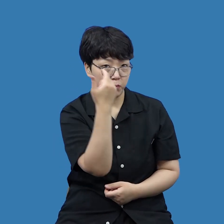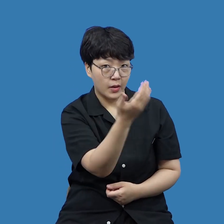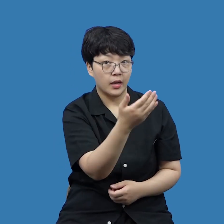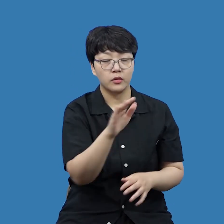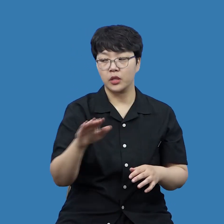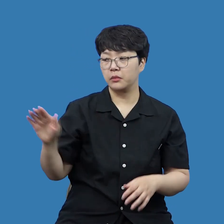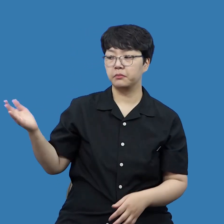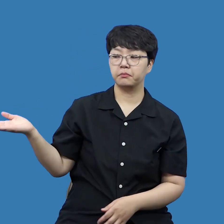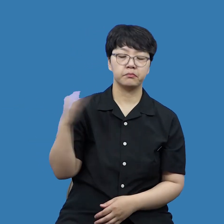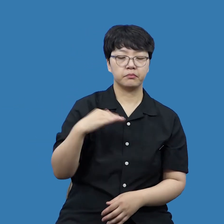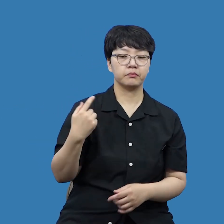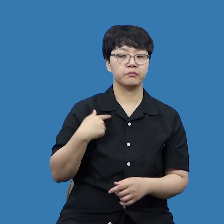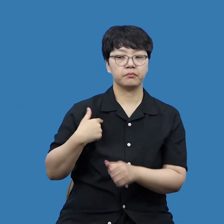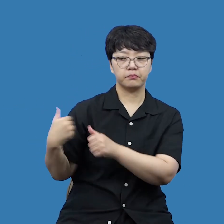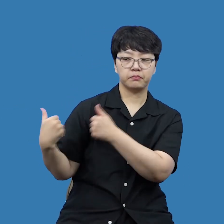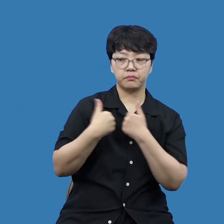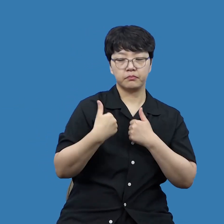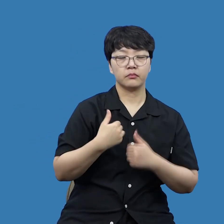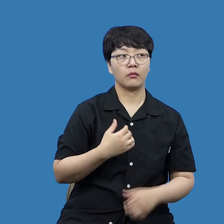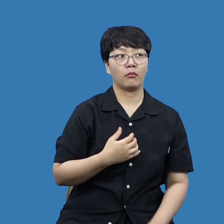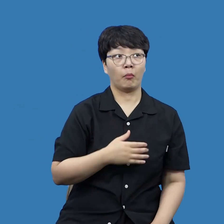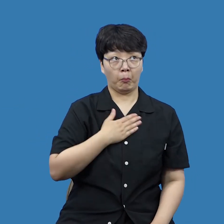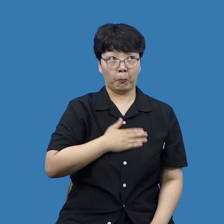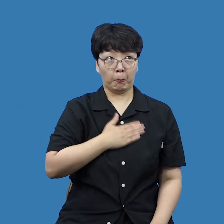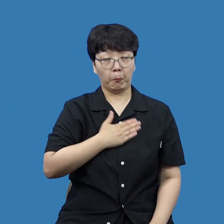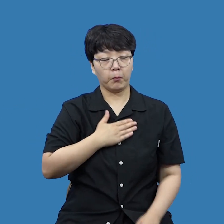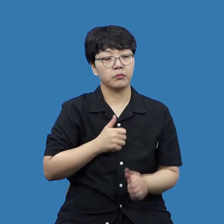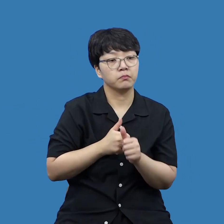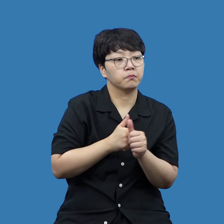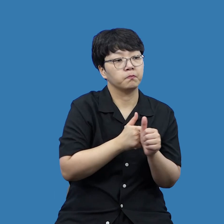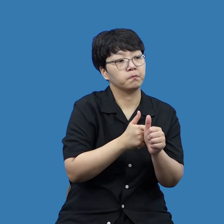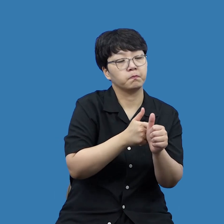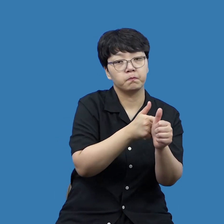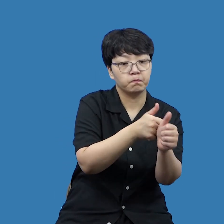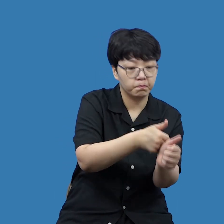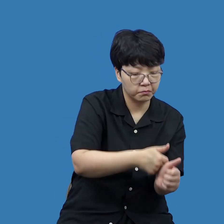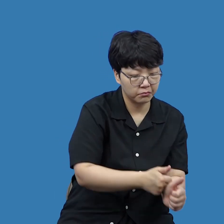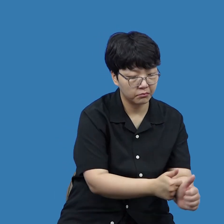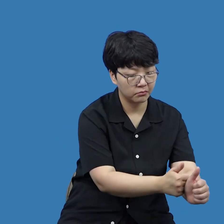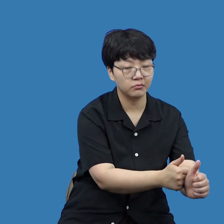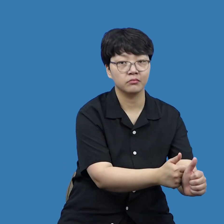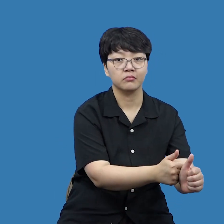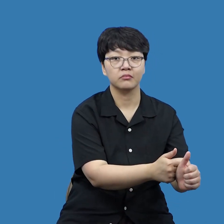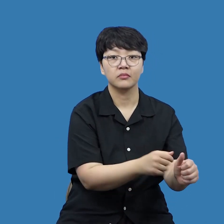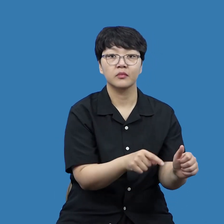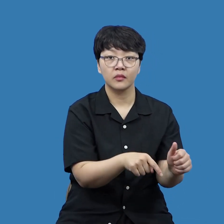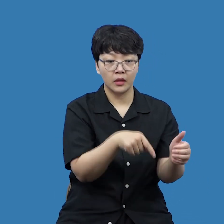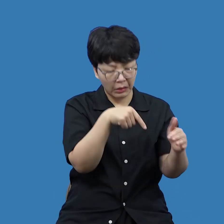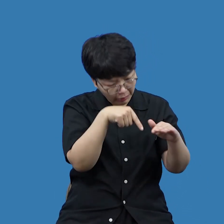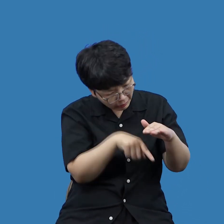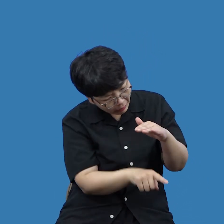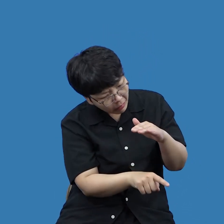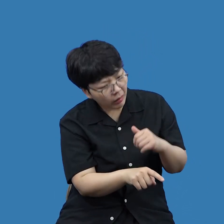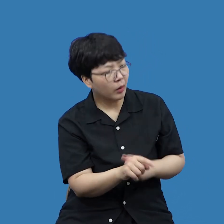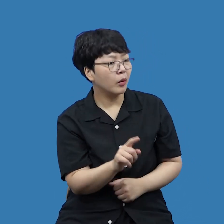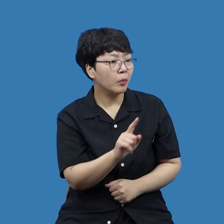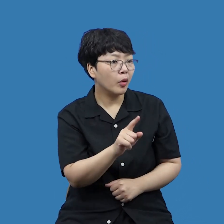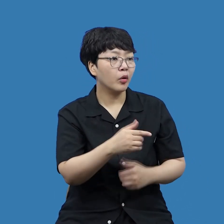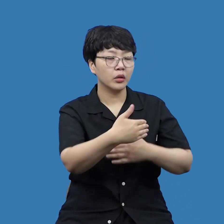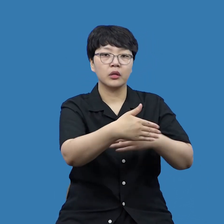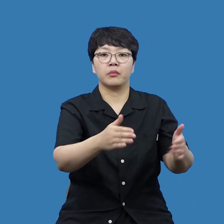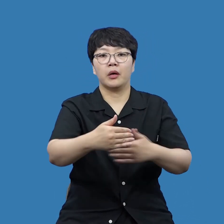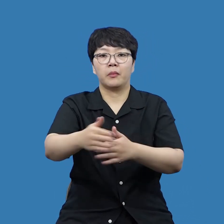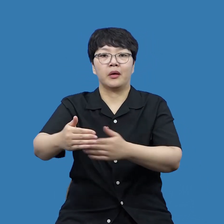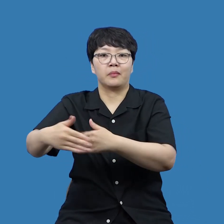따라오라고. 말을 안 해주고 따라오라고. 아래층으로 내려가야 돼. 아래층에는 여러 그 기도실에